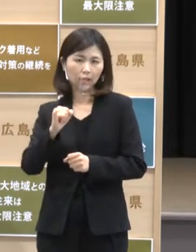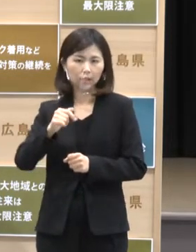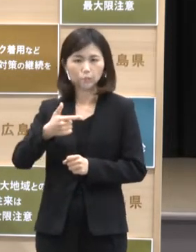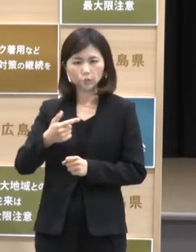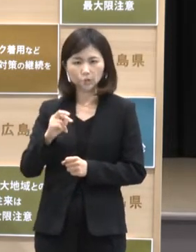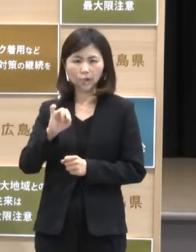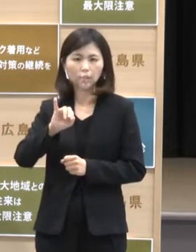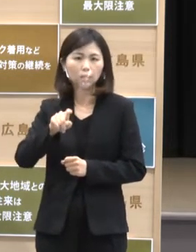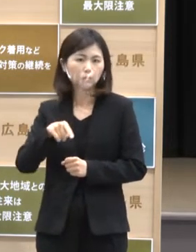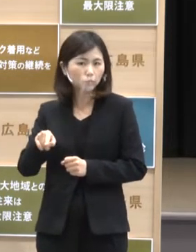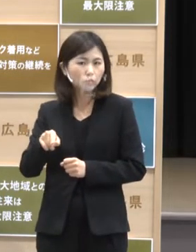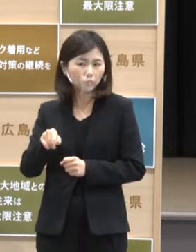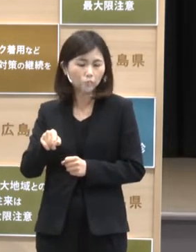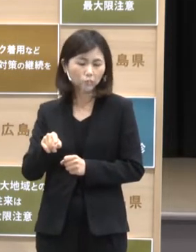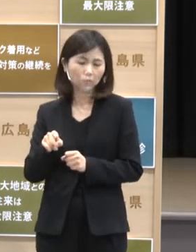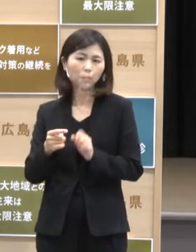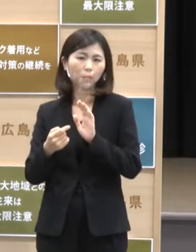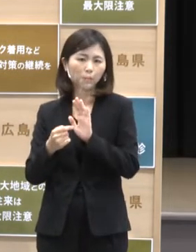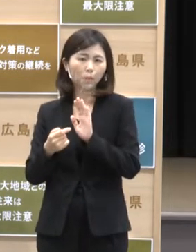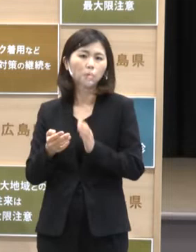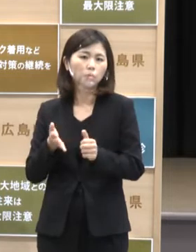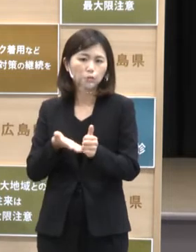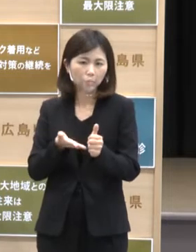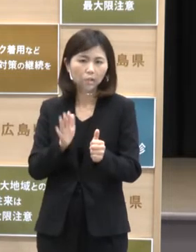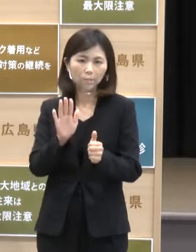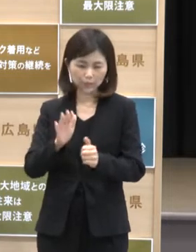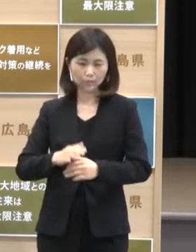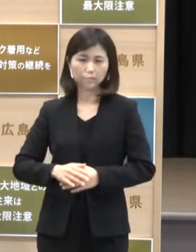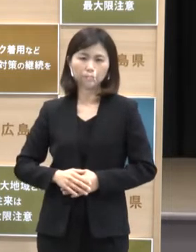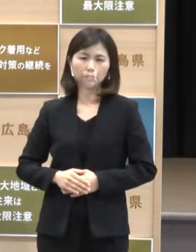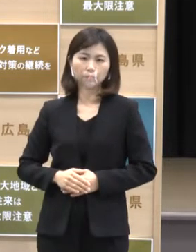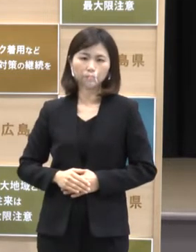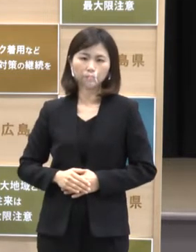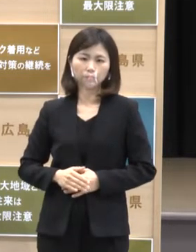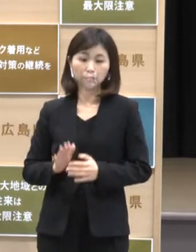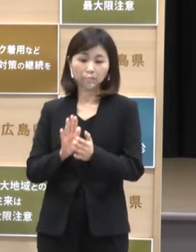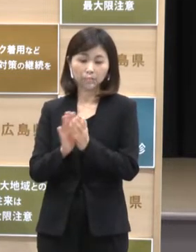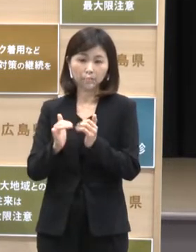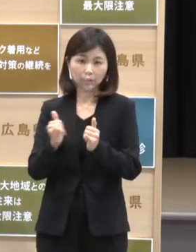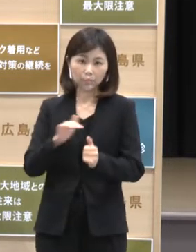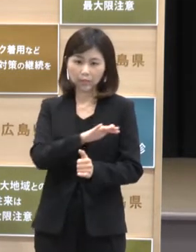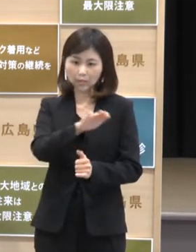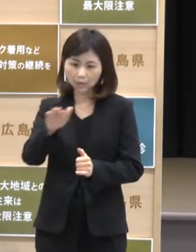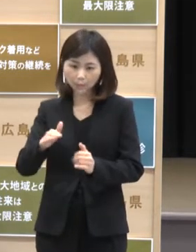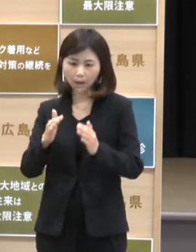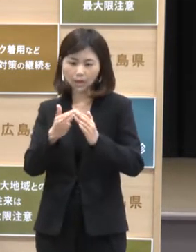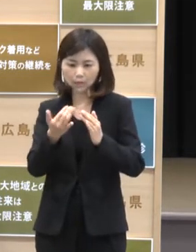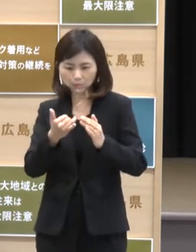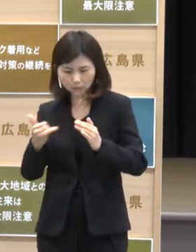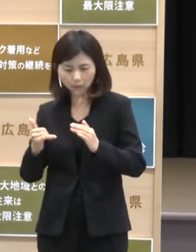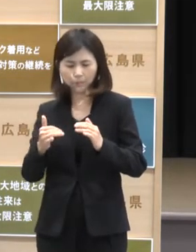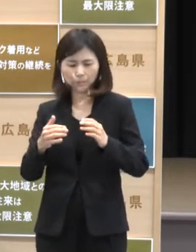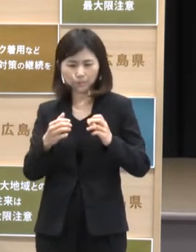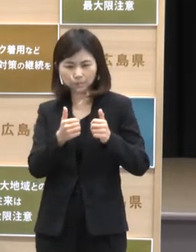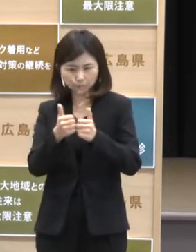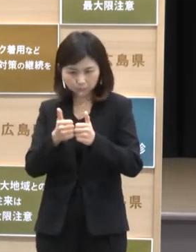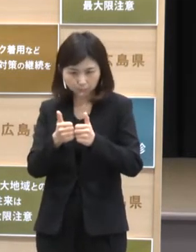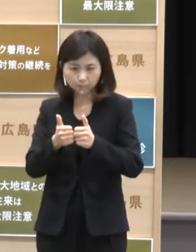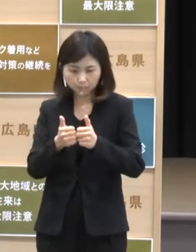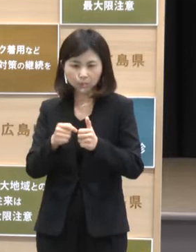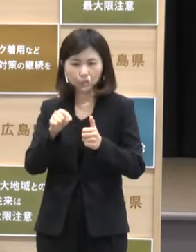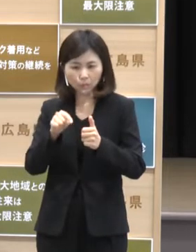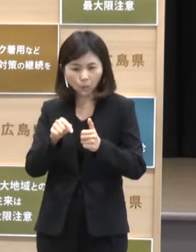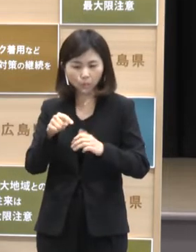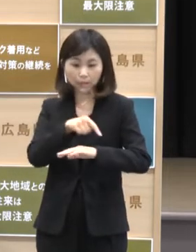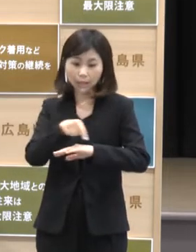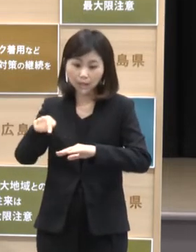高まる時期になりますので県民の皆様にはご家族などで話し合ってマイタイムラインを作成していただ